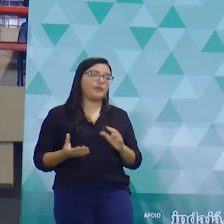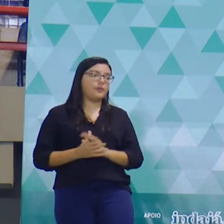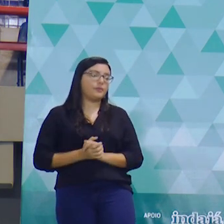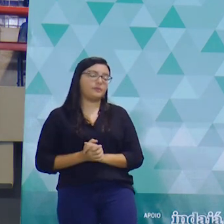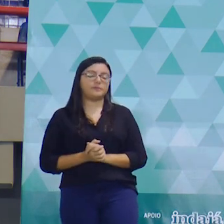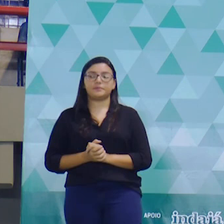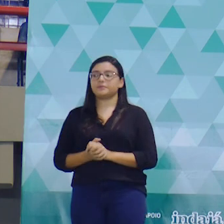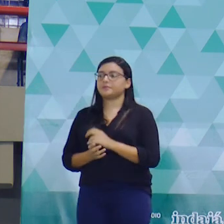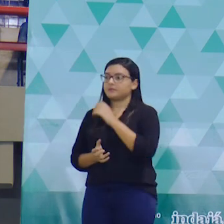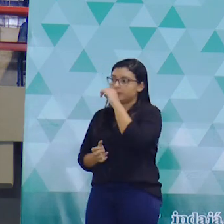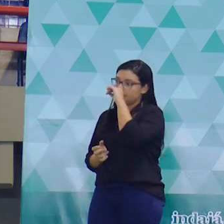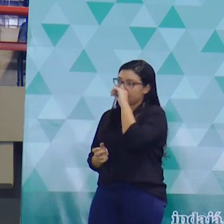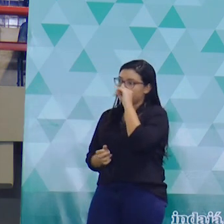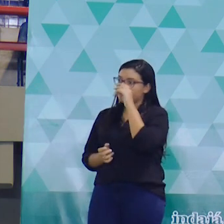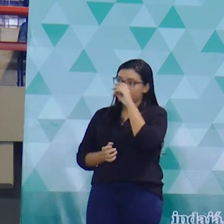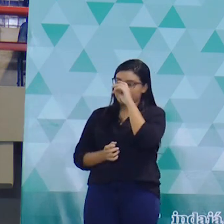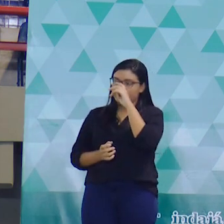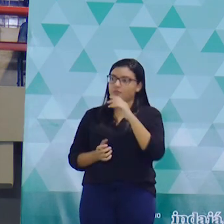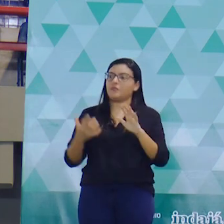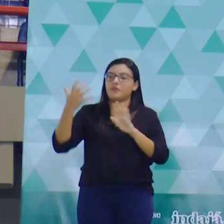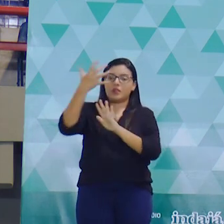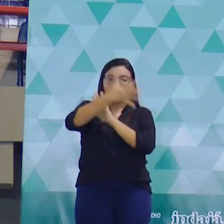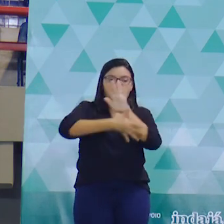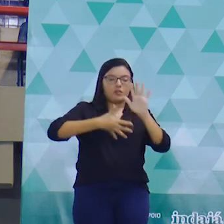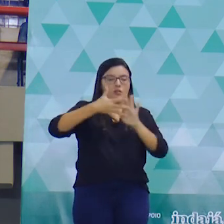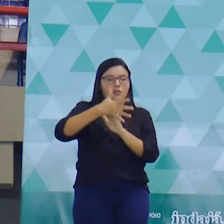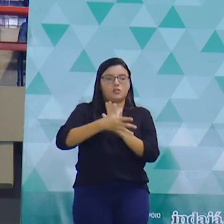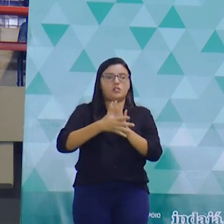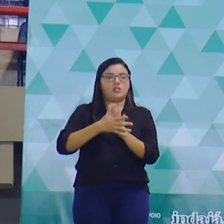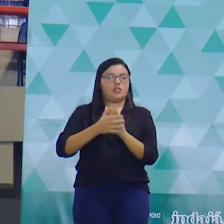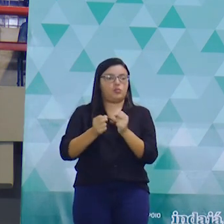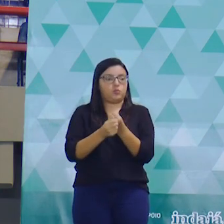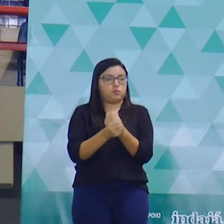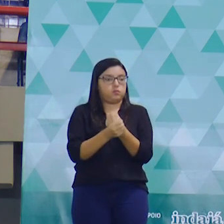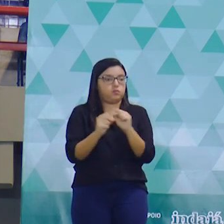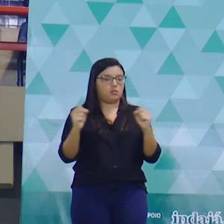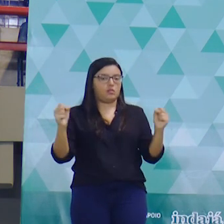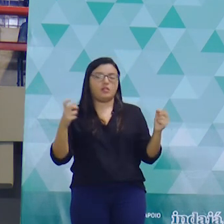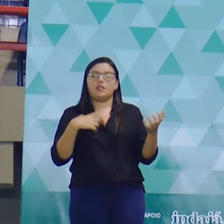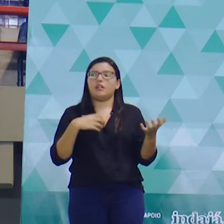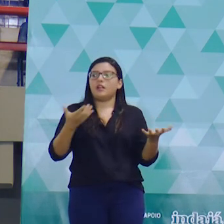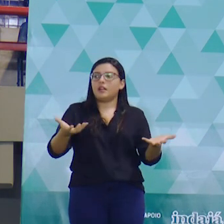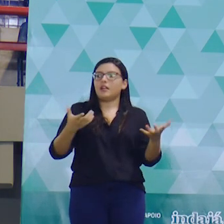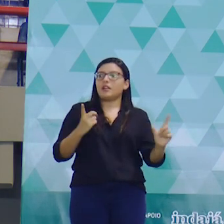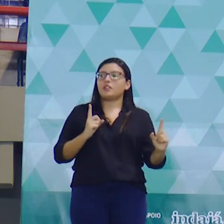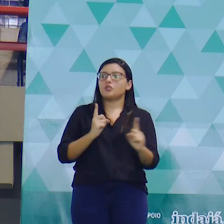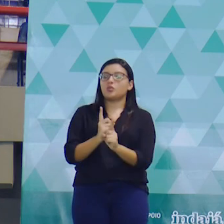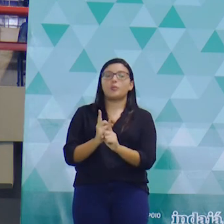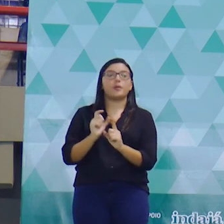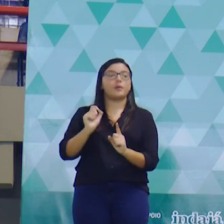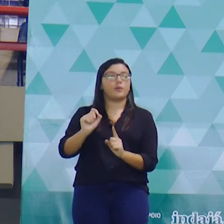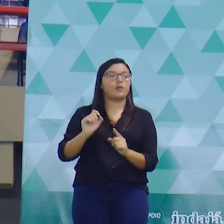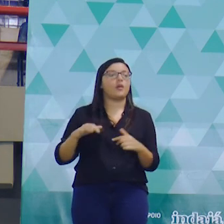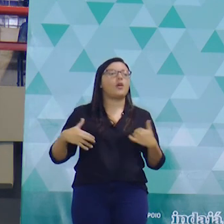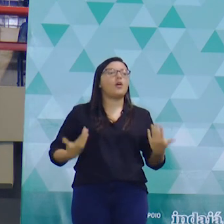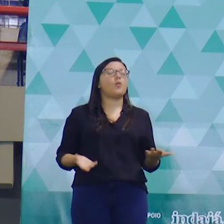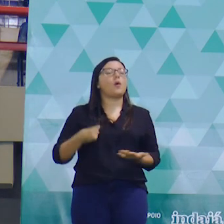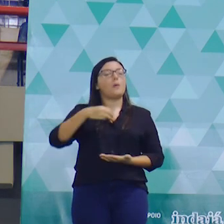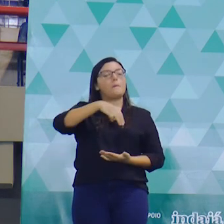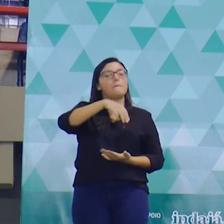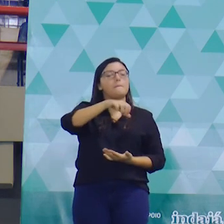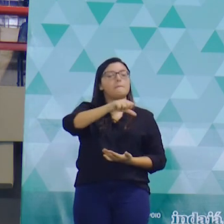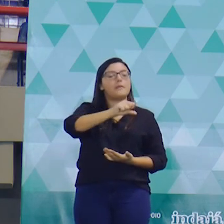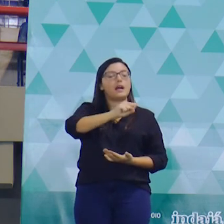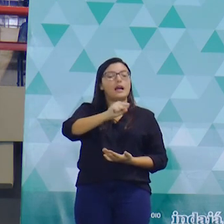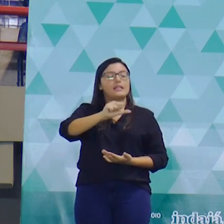Bom, apesar do texto ser muito grande, ele quer que você descubra qual é a massa